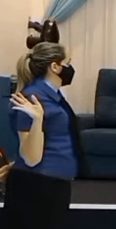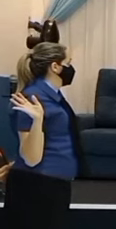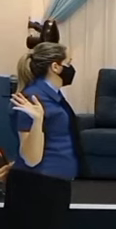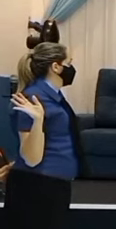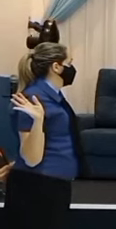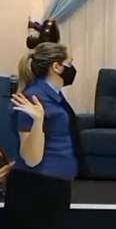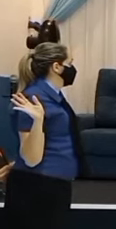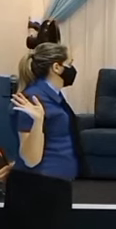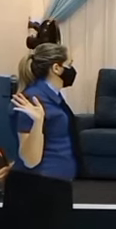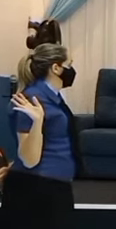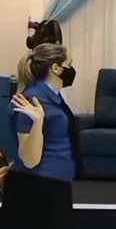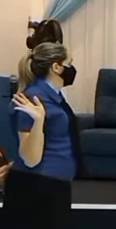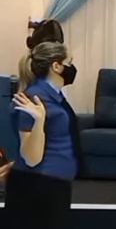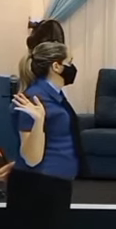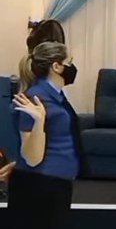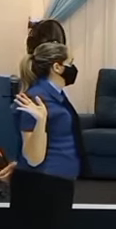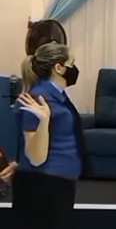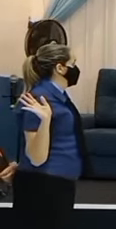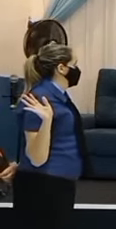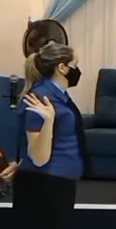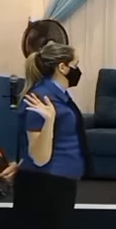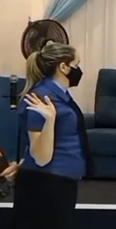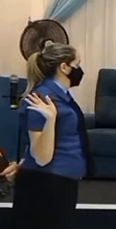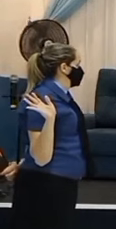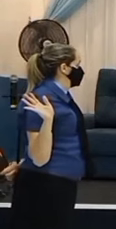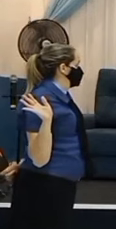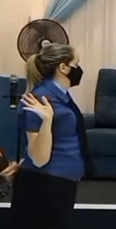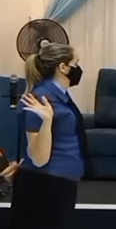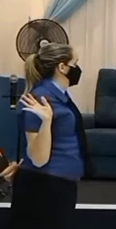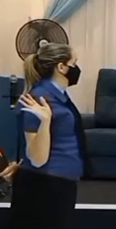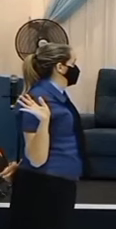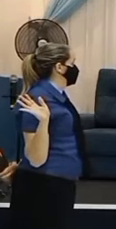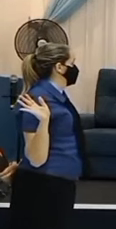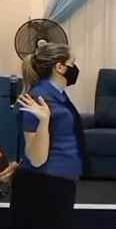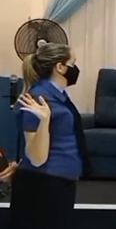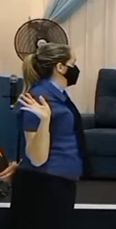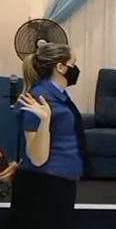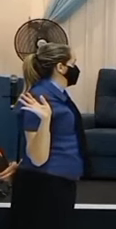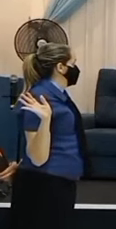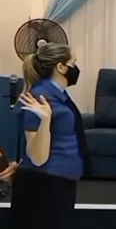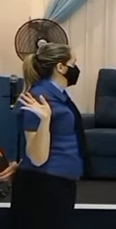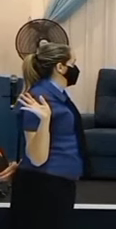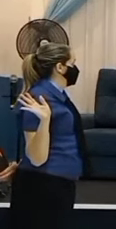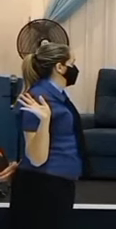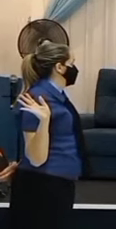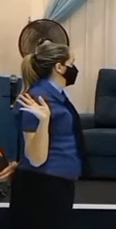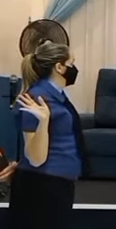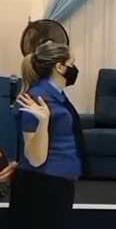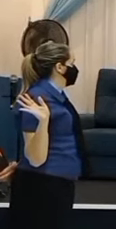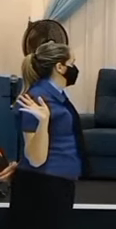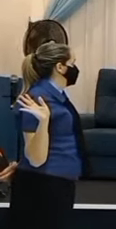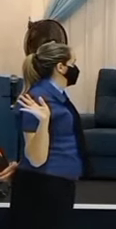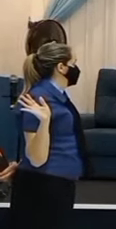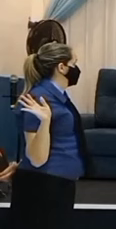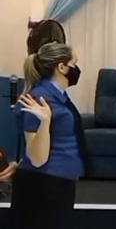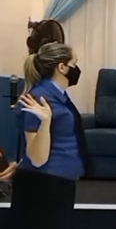7 homens tinham que ser enforcados para a aliança ser feita. Davi escolhe 7 homens. 2 dos 7 eram filhos de Merabe. Se